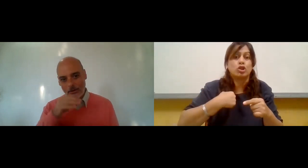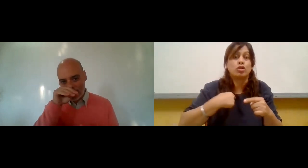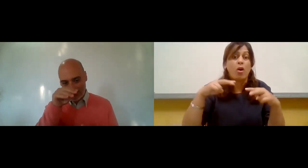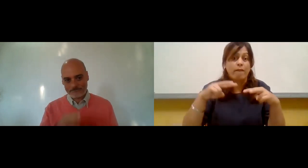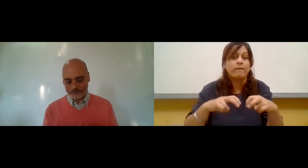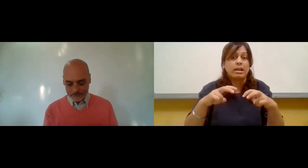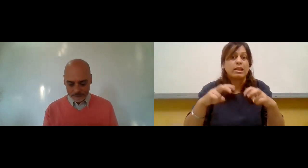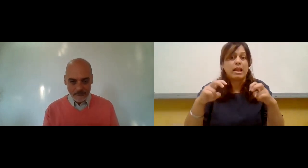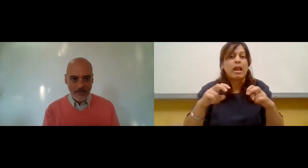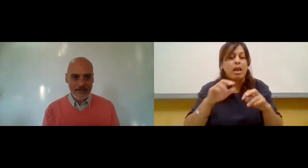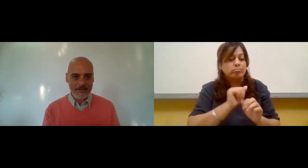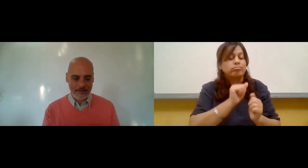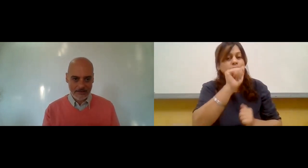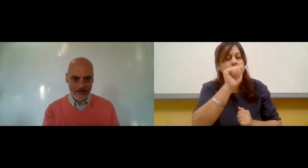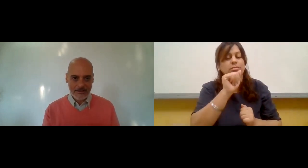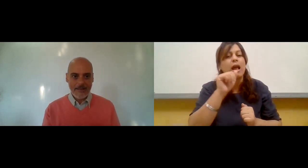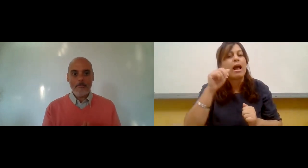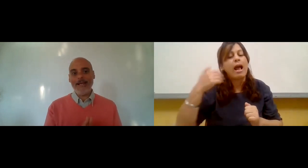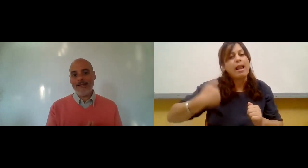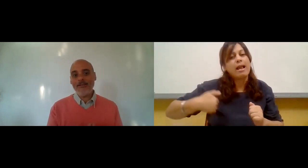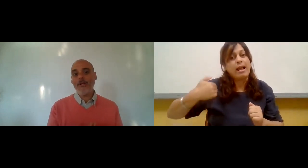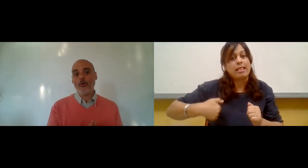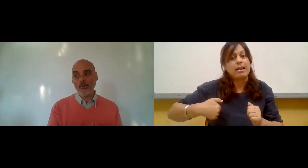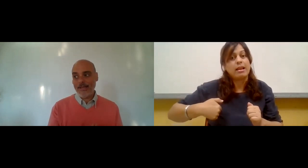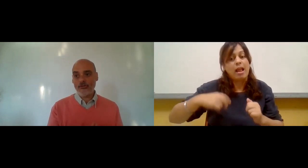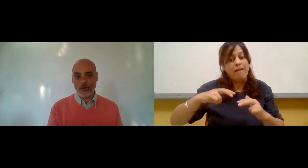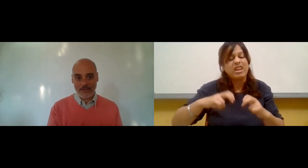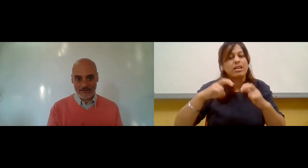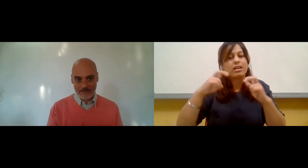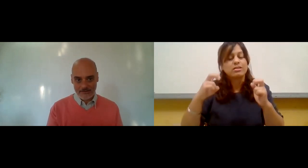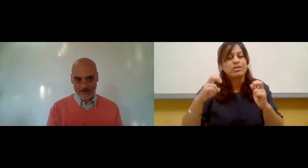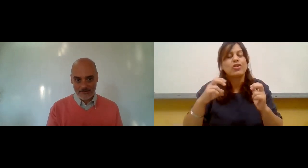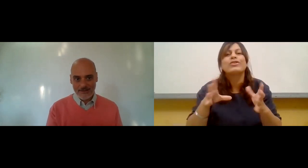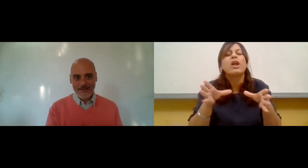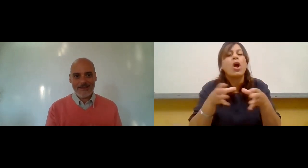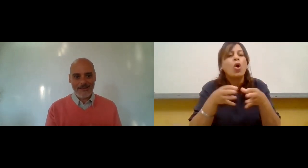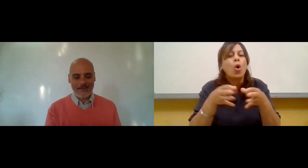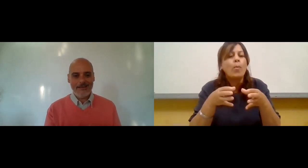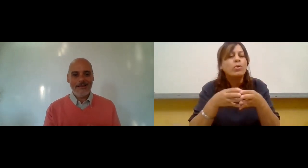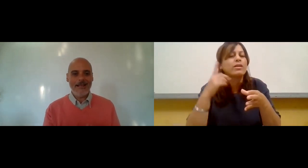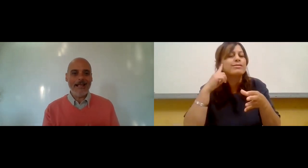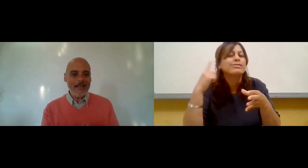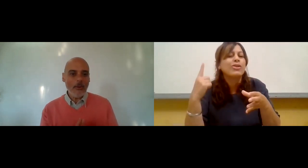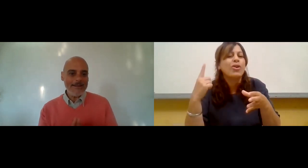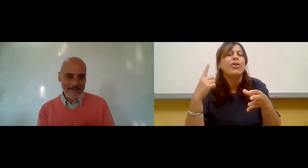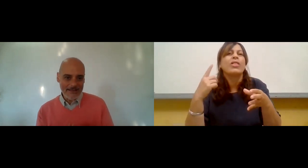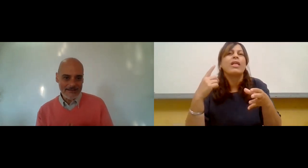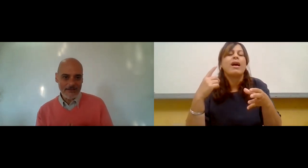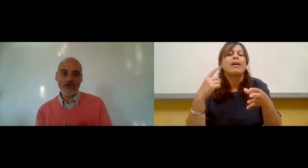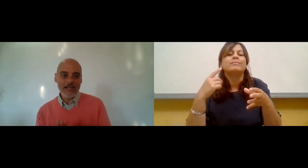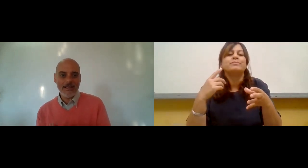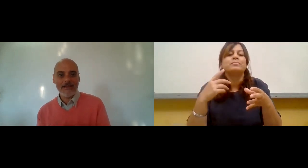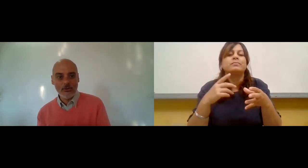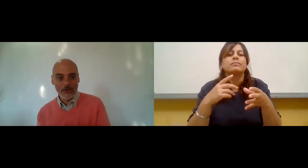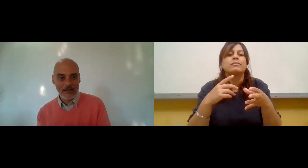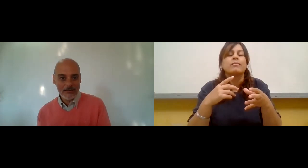Universidad de Córdoba, es que para el caso de las comunidades sordas, que la lengua de señas